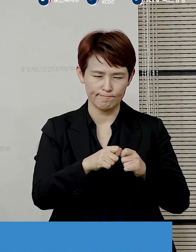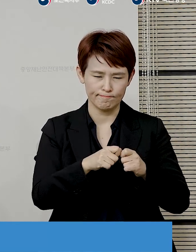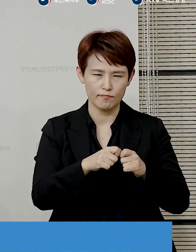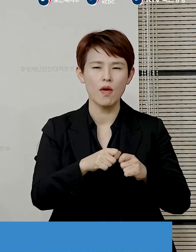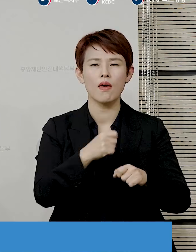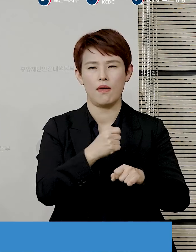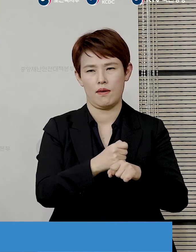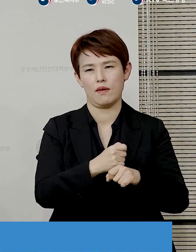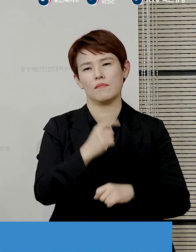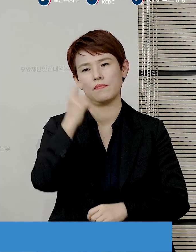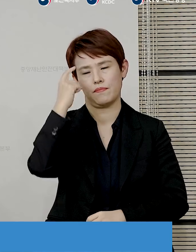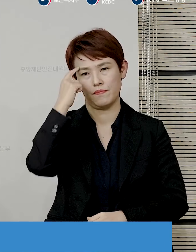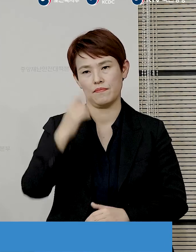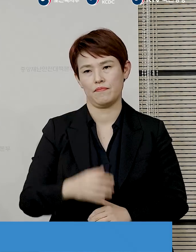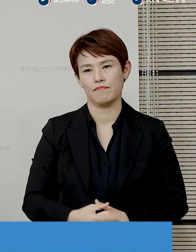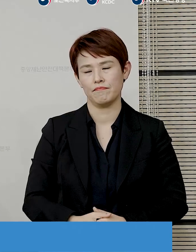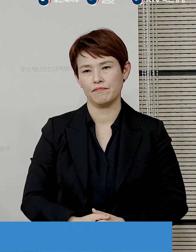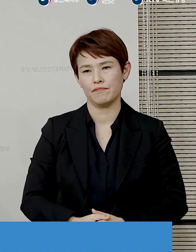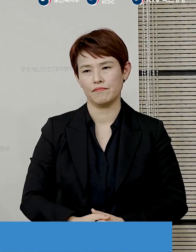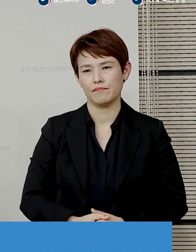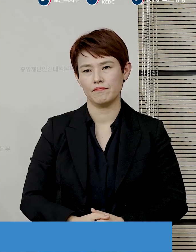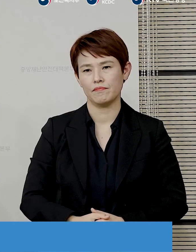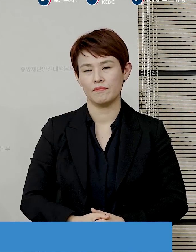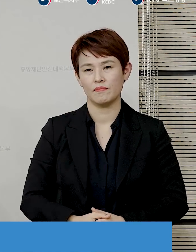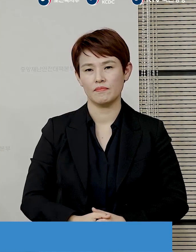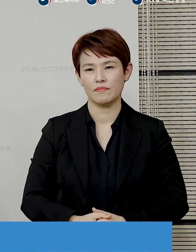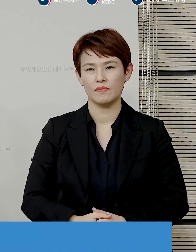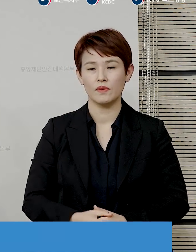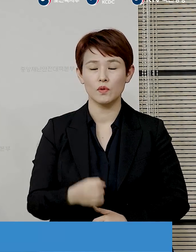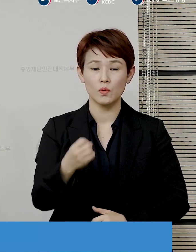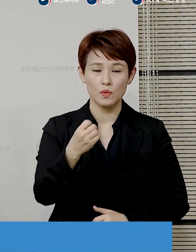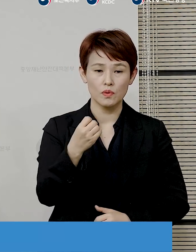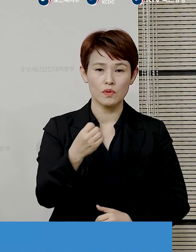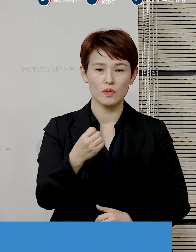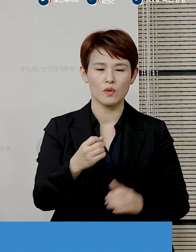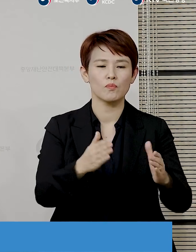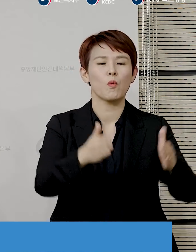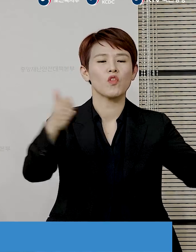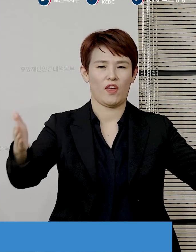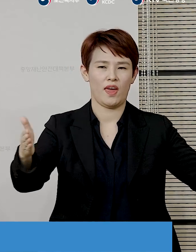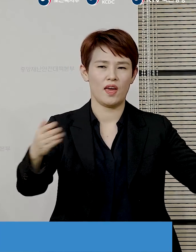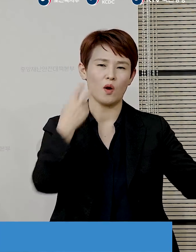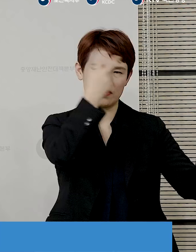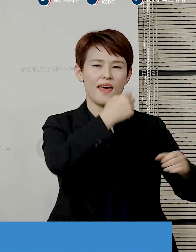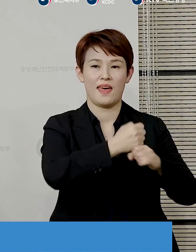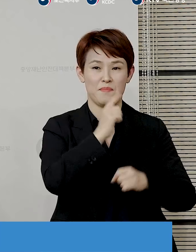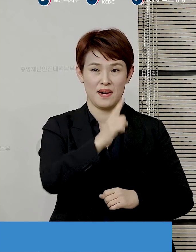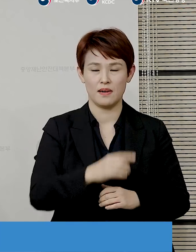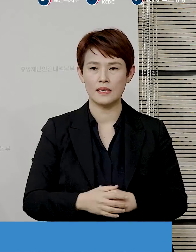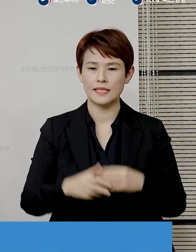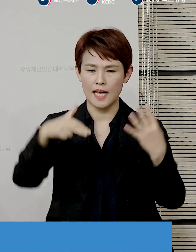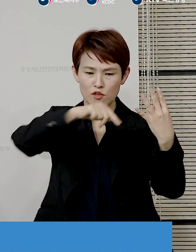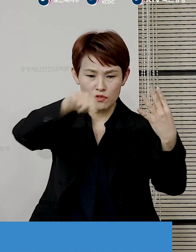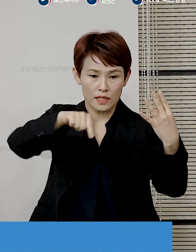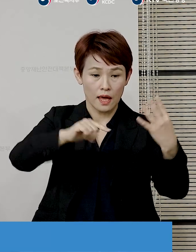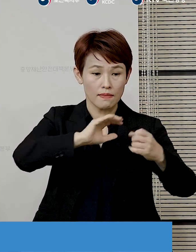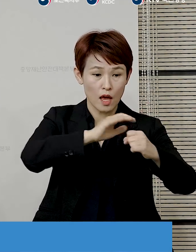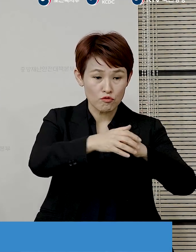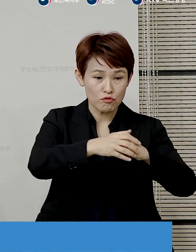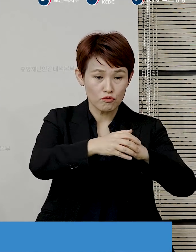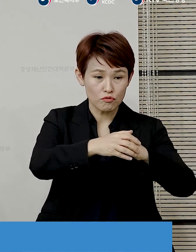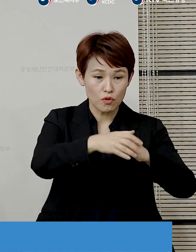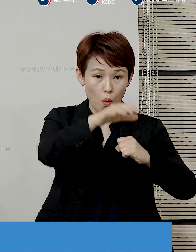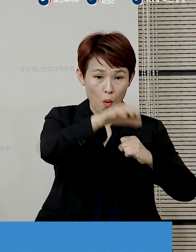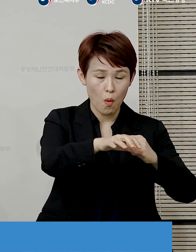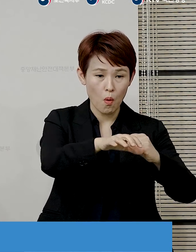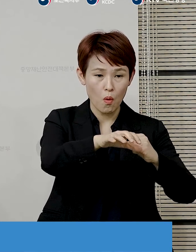확진 검사를 시행하겠다라는 계획을 이미 말씀드렸습니다. 특히 4주 내에 대구 지역의